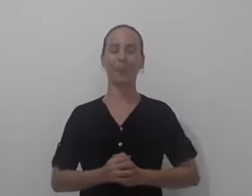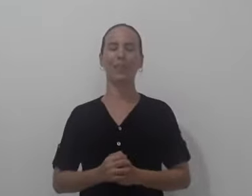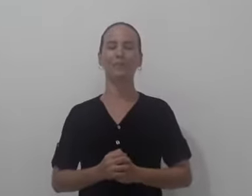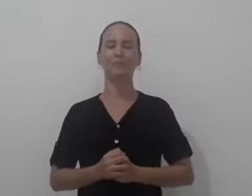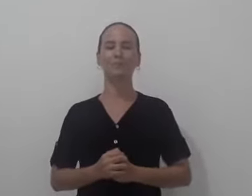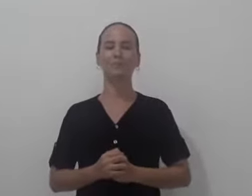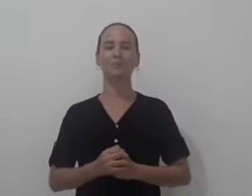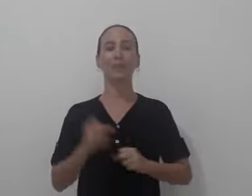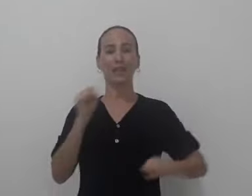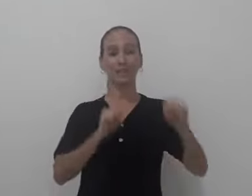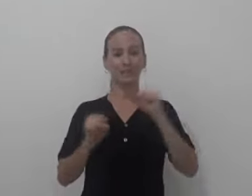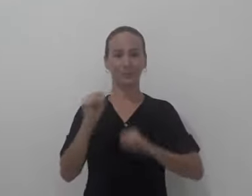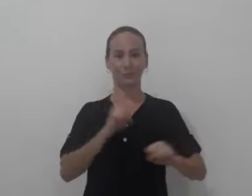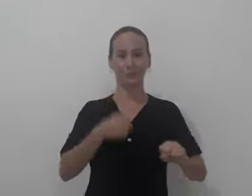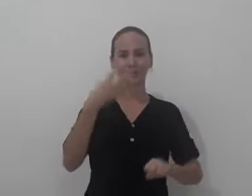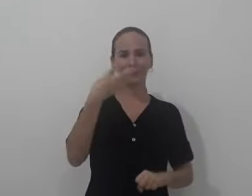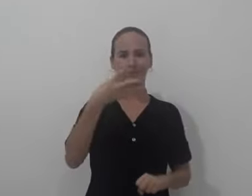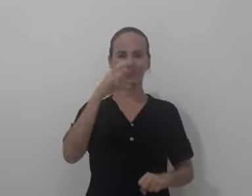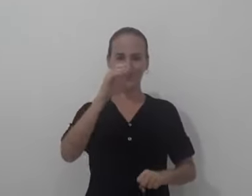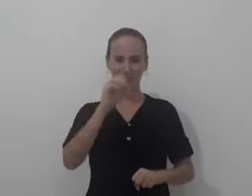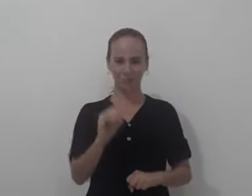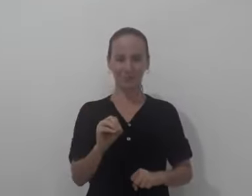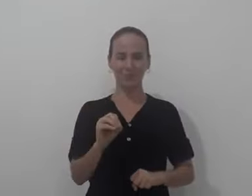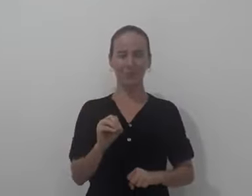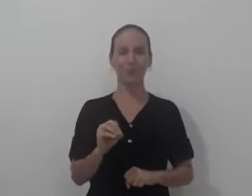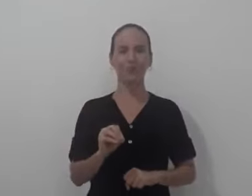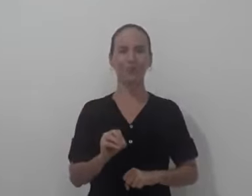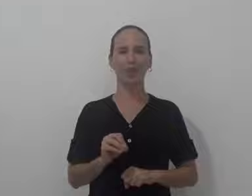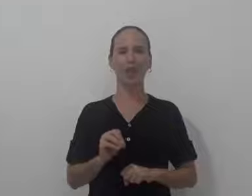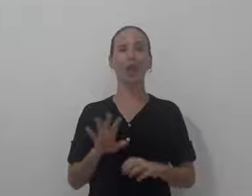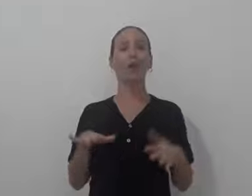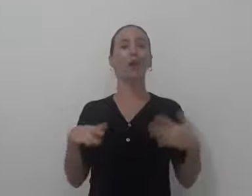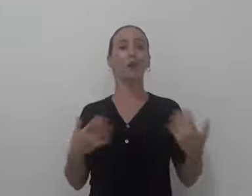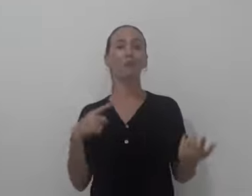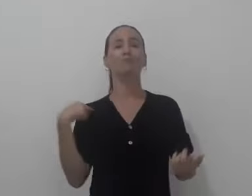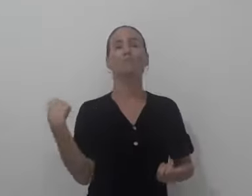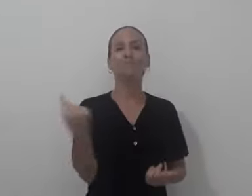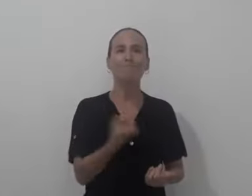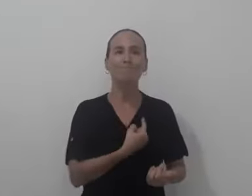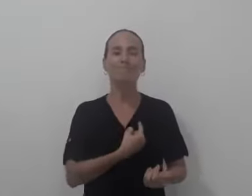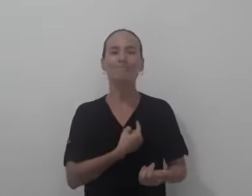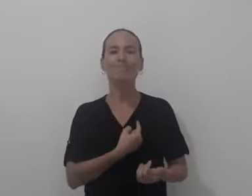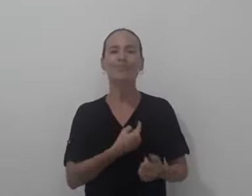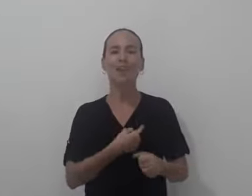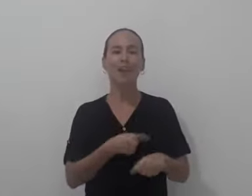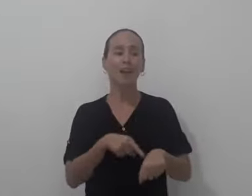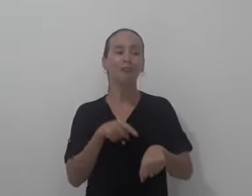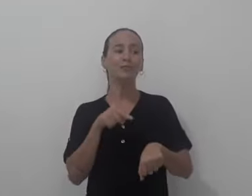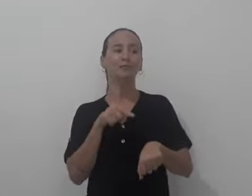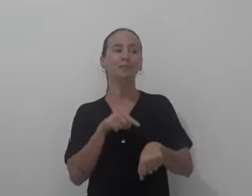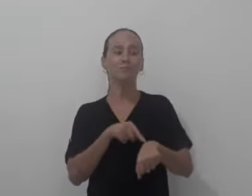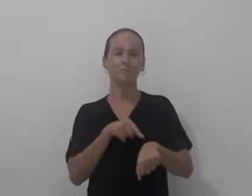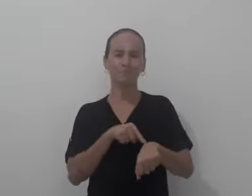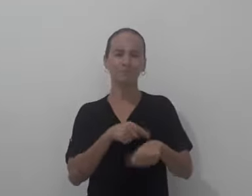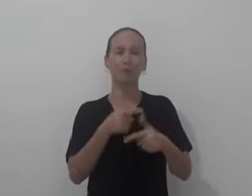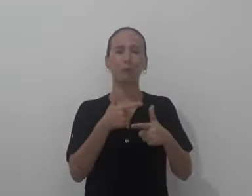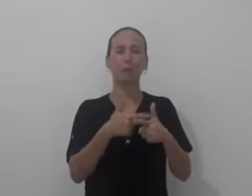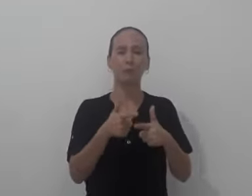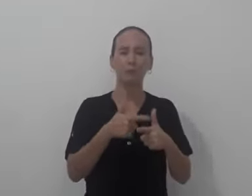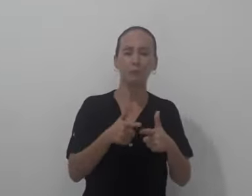acontecem conosco. Quando passamos por momentos difíceis, via de regra, a gente vive tanto aquele tempo